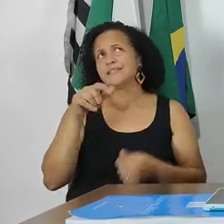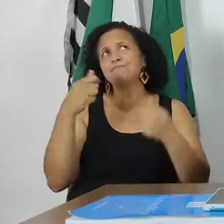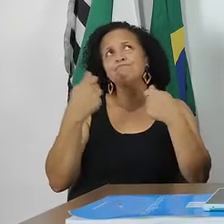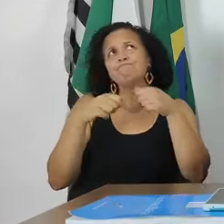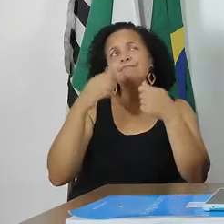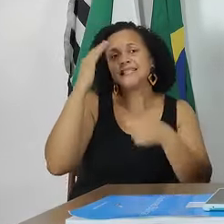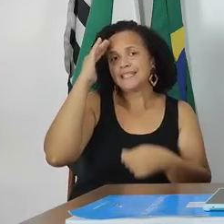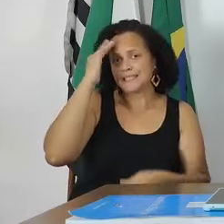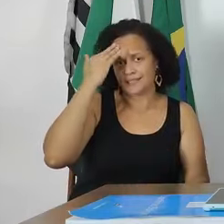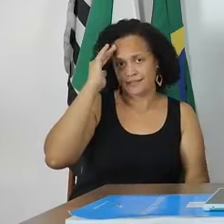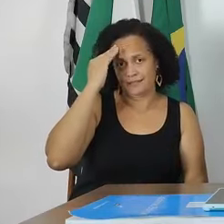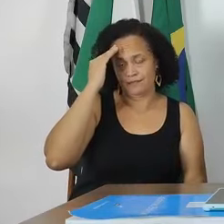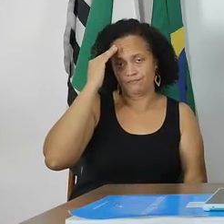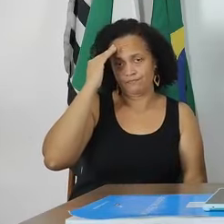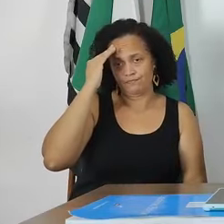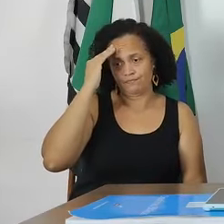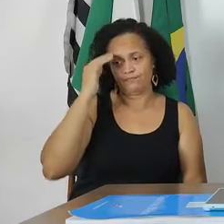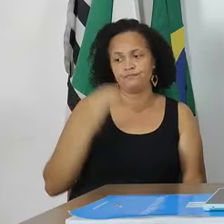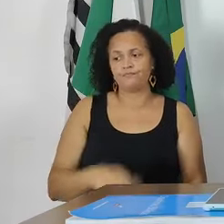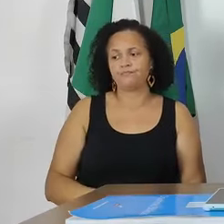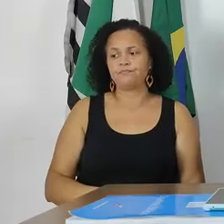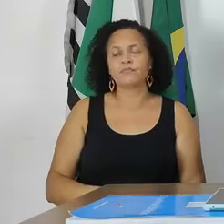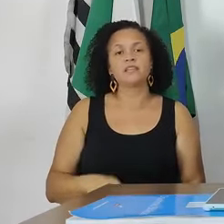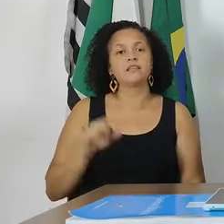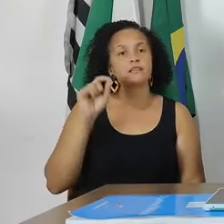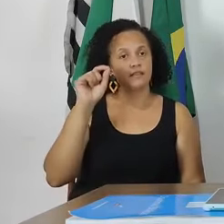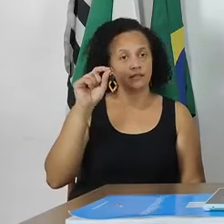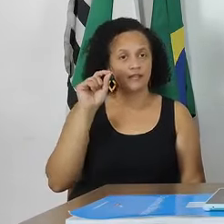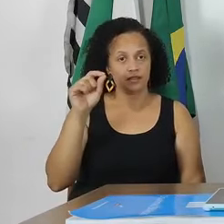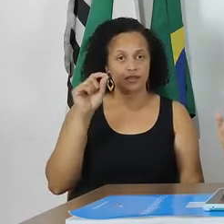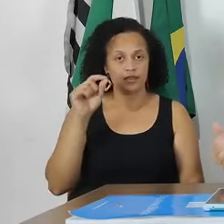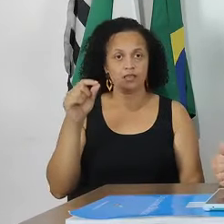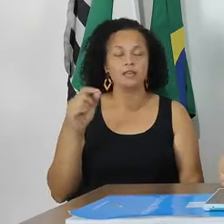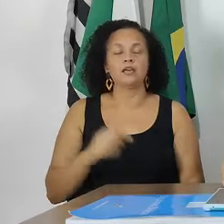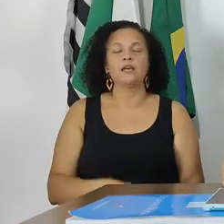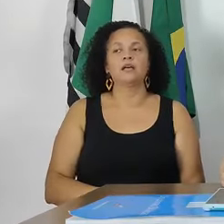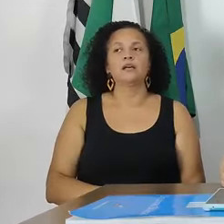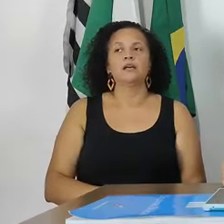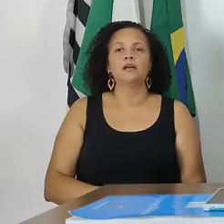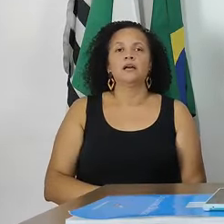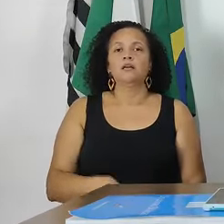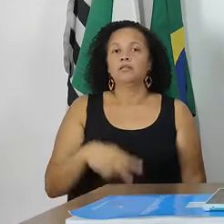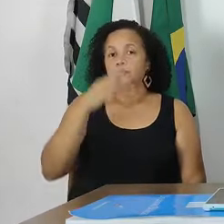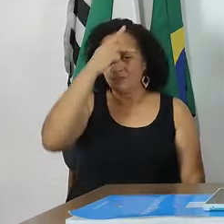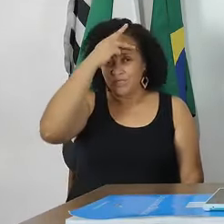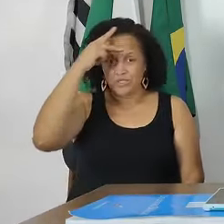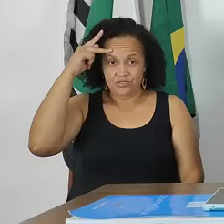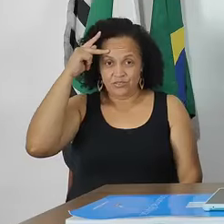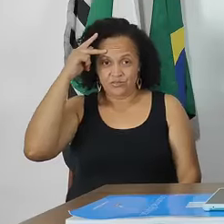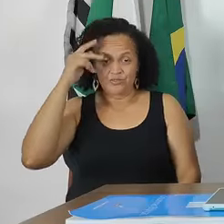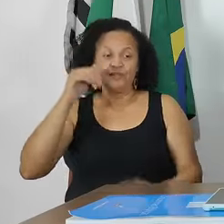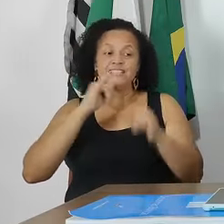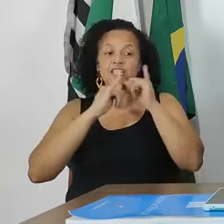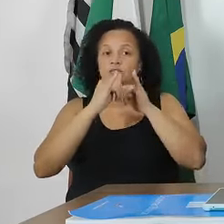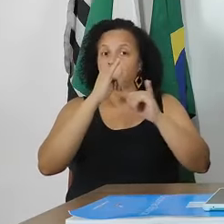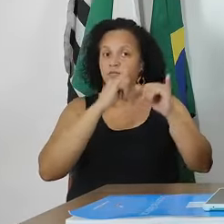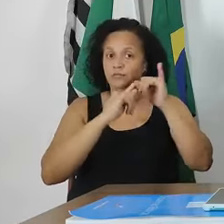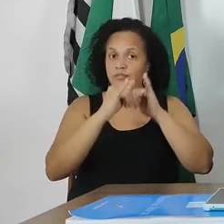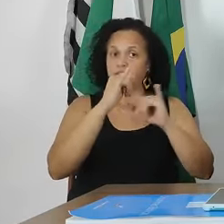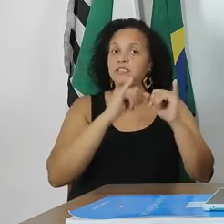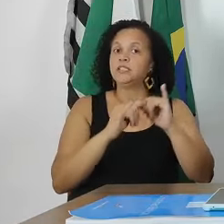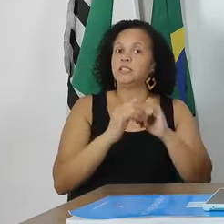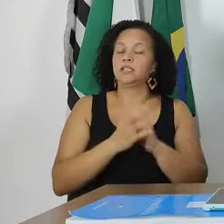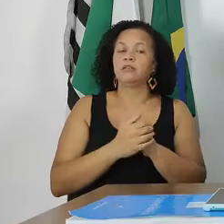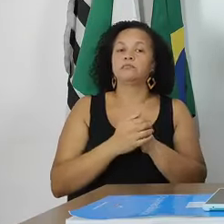entender que as pregações que a gente, né, vem aprendendo aqui na igreja, tudo, que